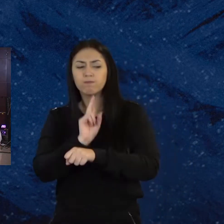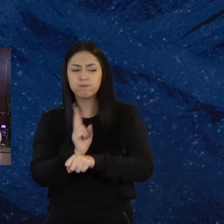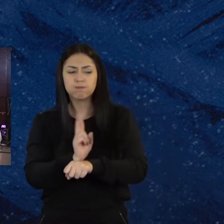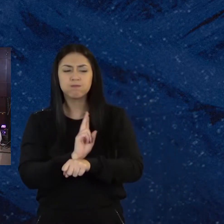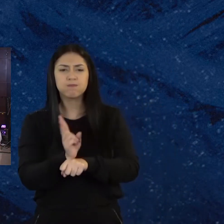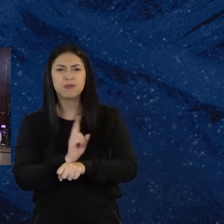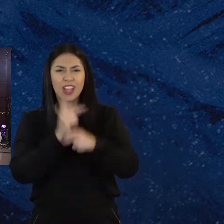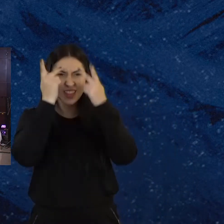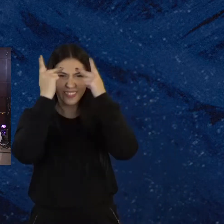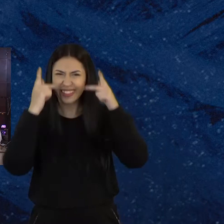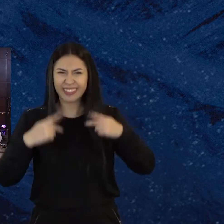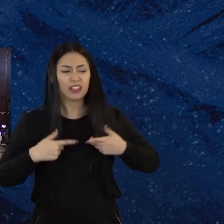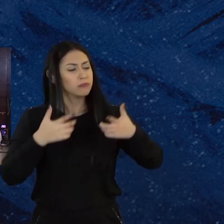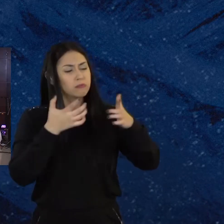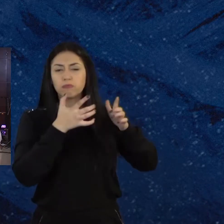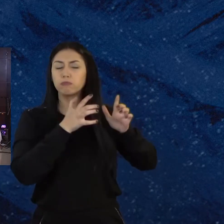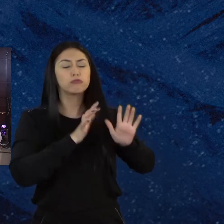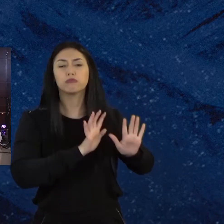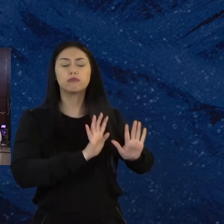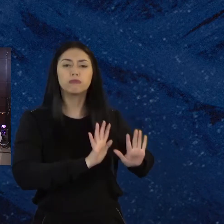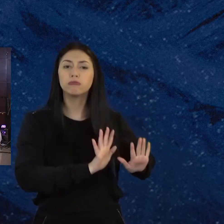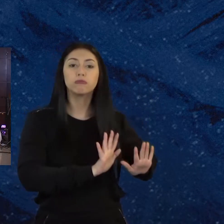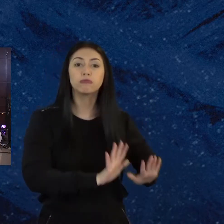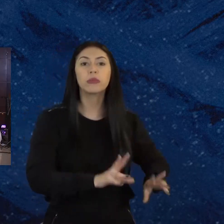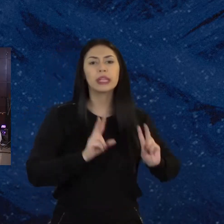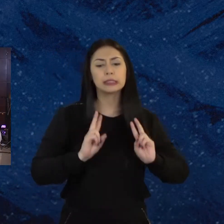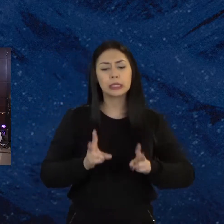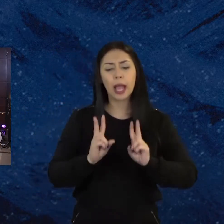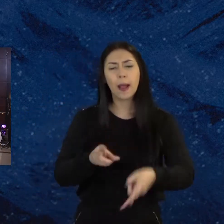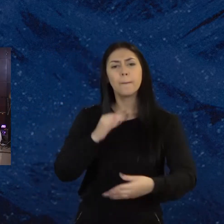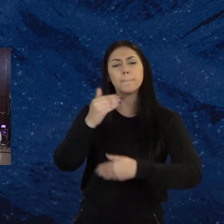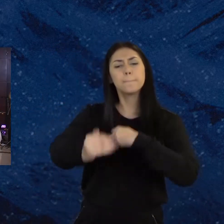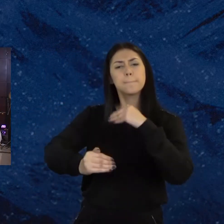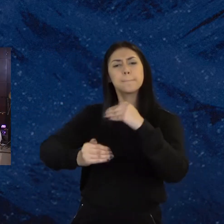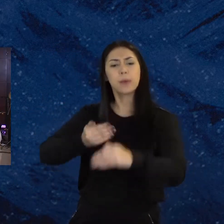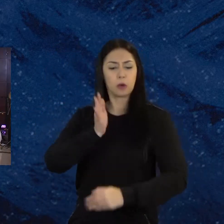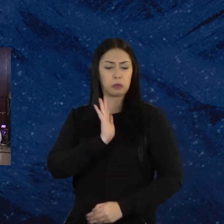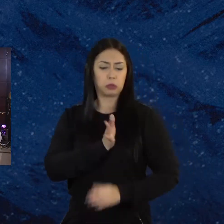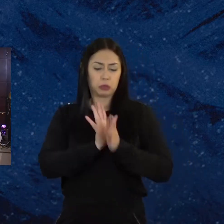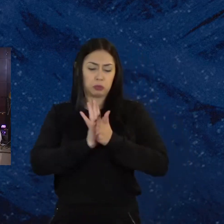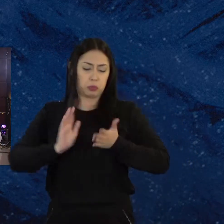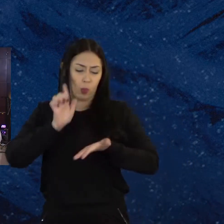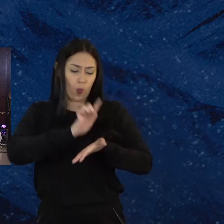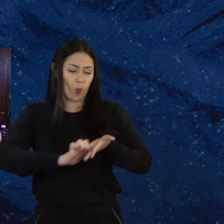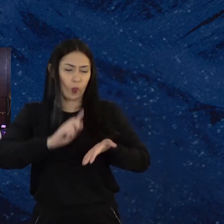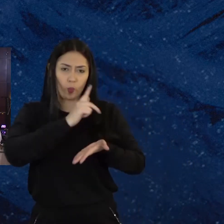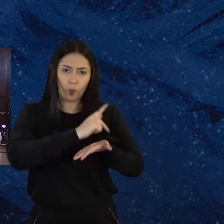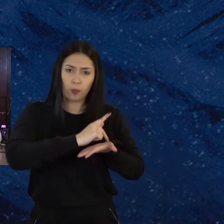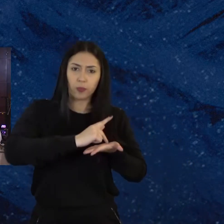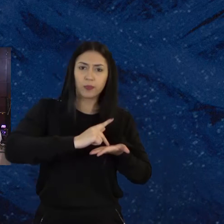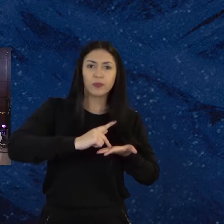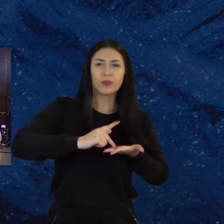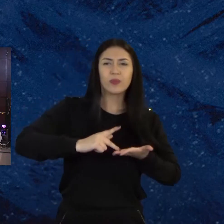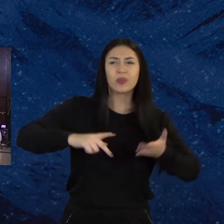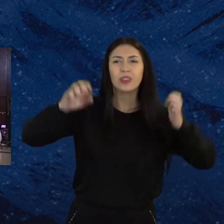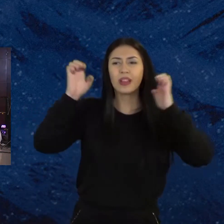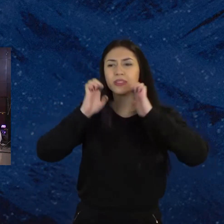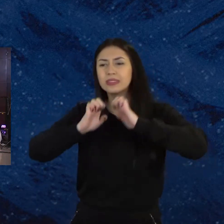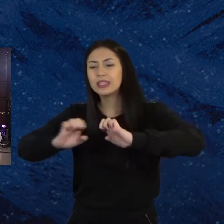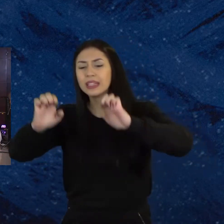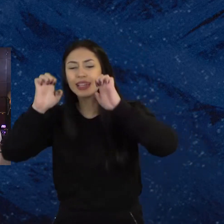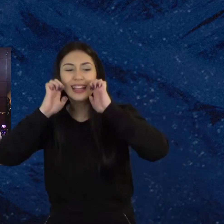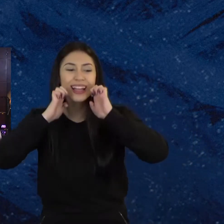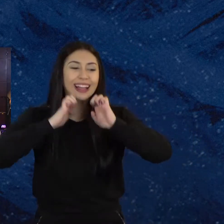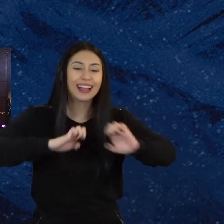honra receber, oh, Senhor, Deus que só o homem conceber. Fins nele vamos orar e vigiar, e